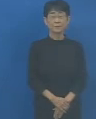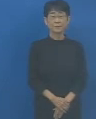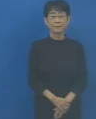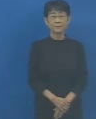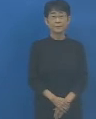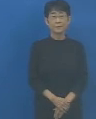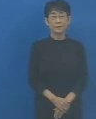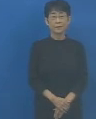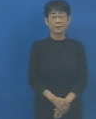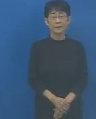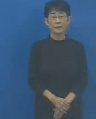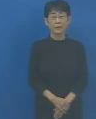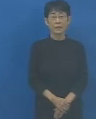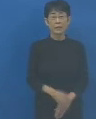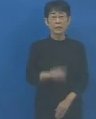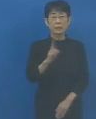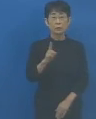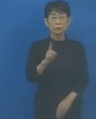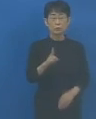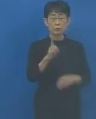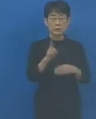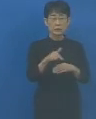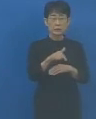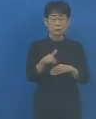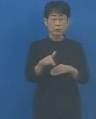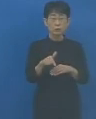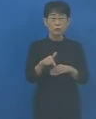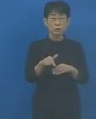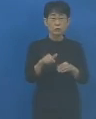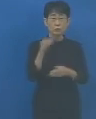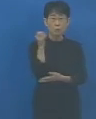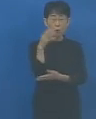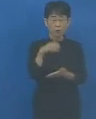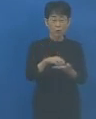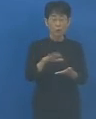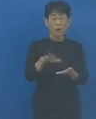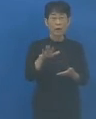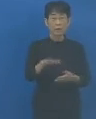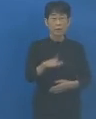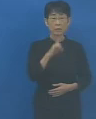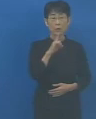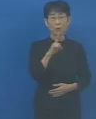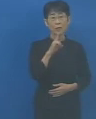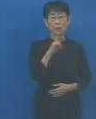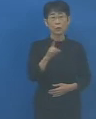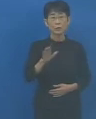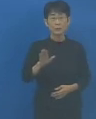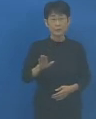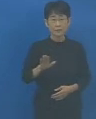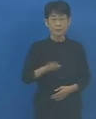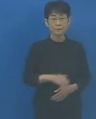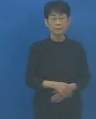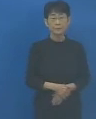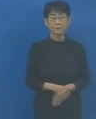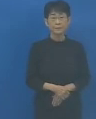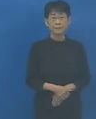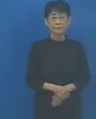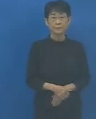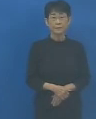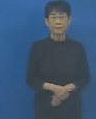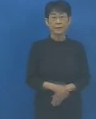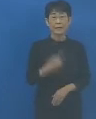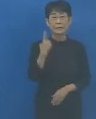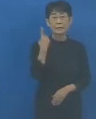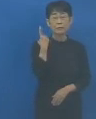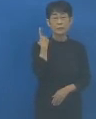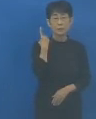一つちょっと一部で報道がありましたのでコメントをさせていただきたいと思いますが、昨